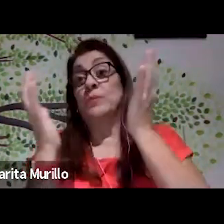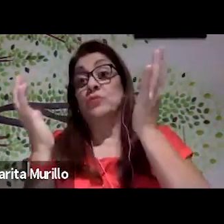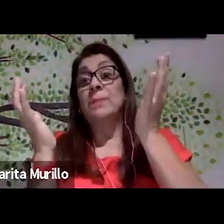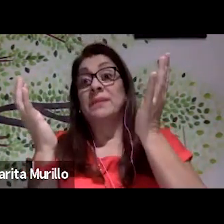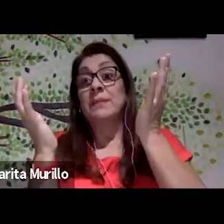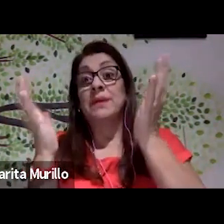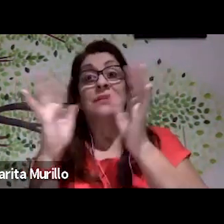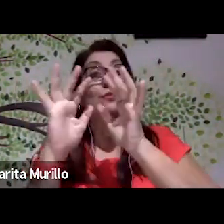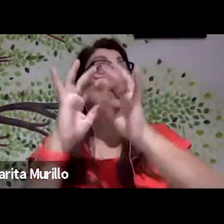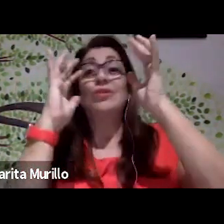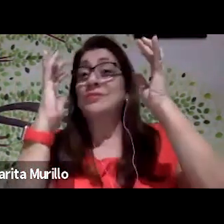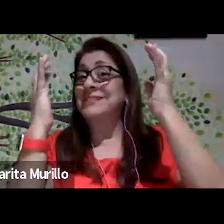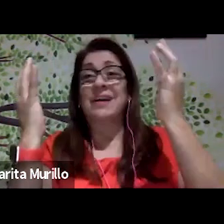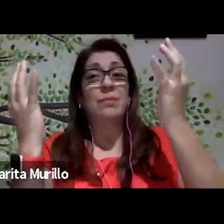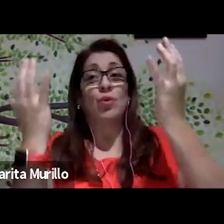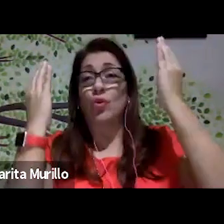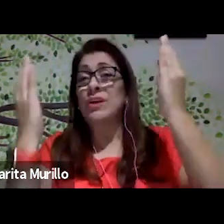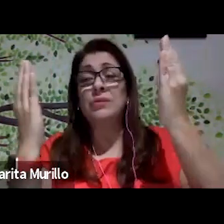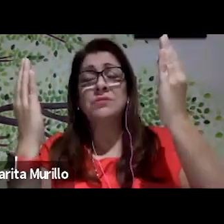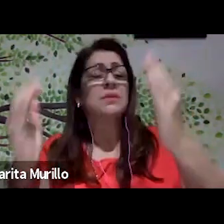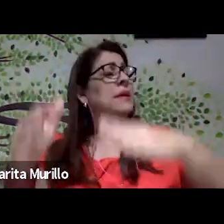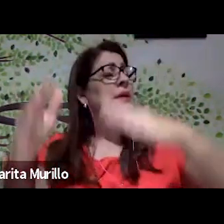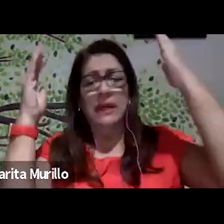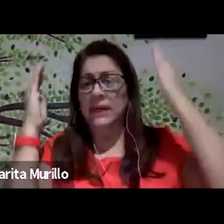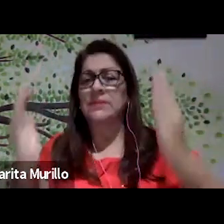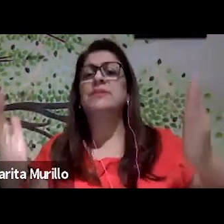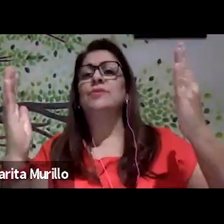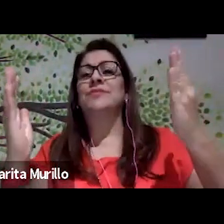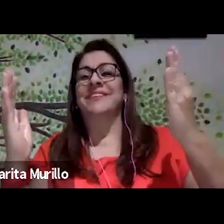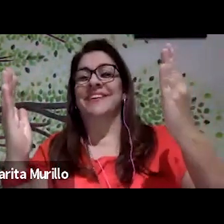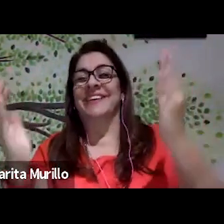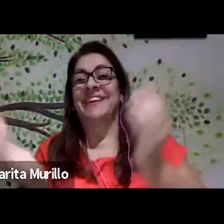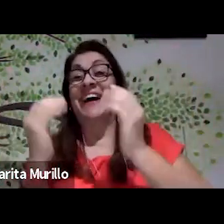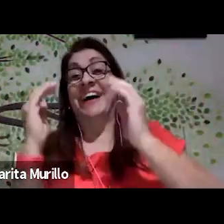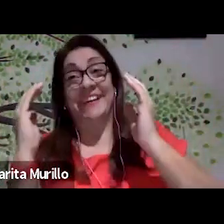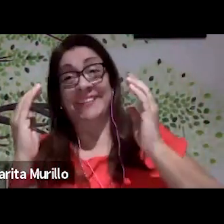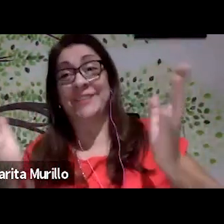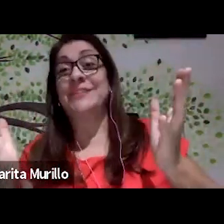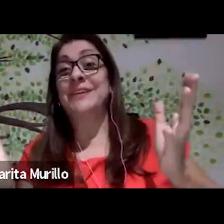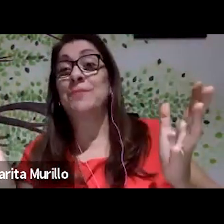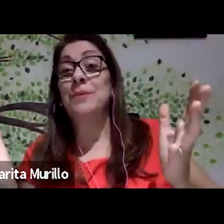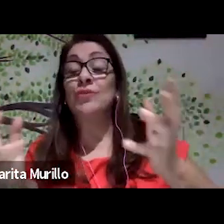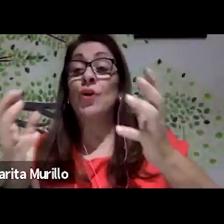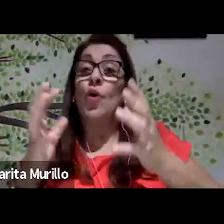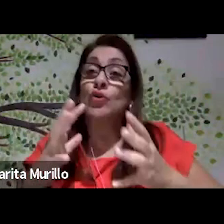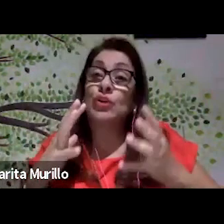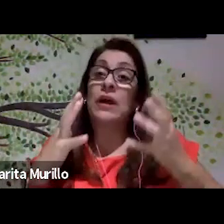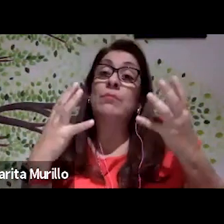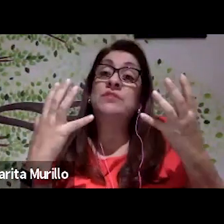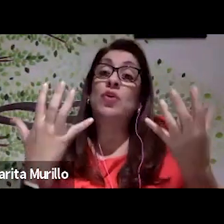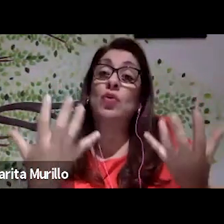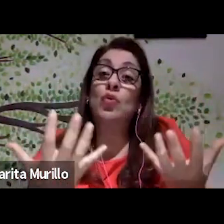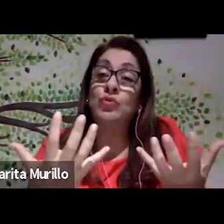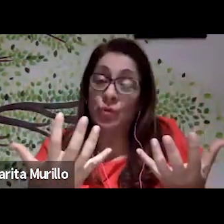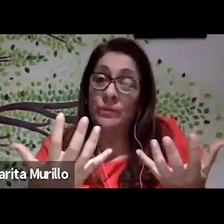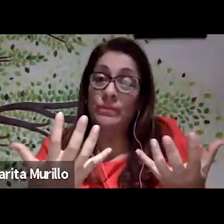que nos pasó la pandemia todos estábamos jodidos y agradecidos agradecidos de estar vivos o